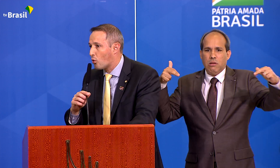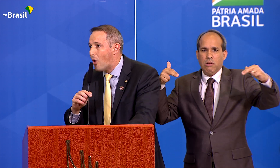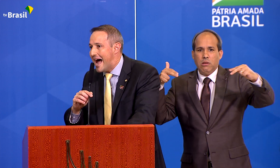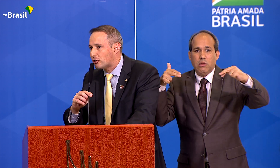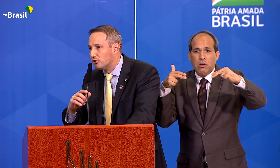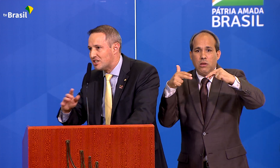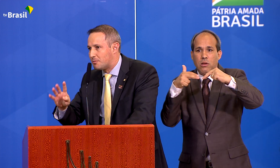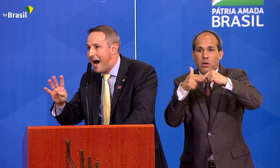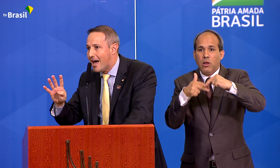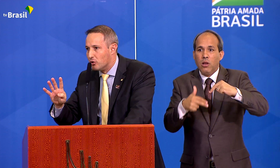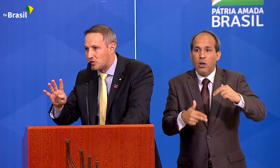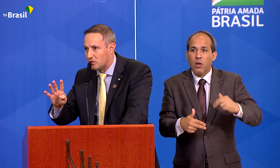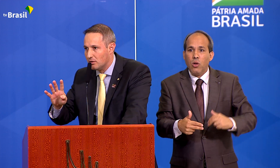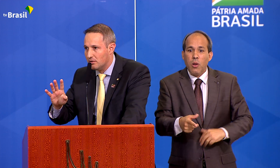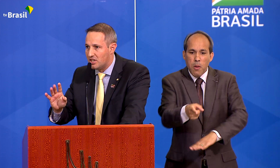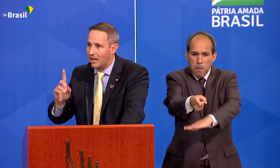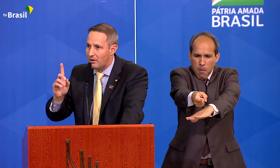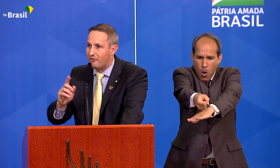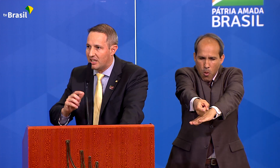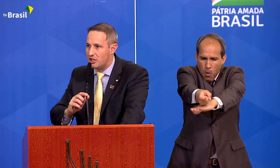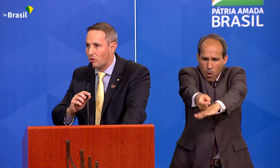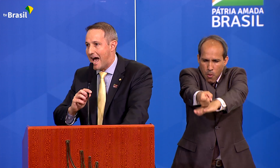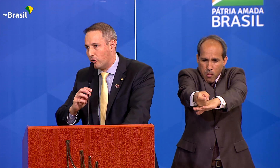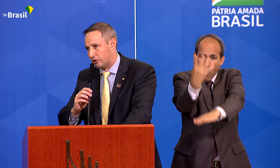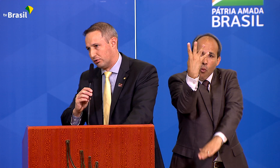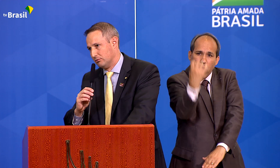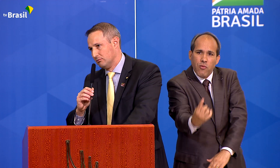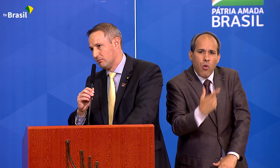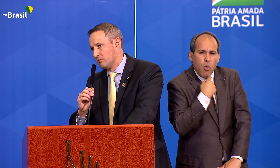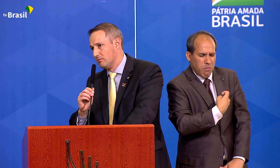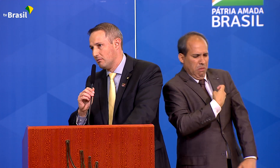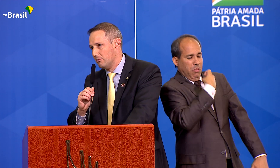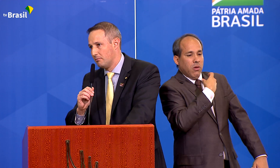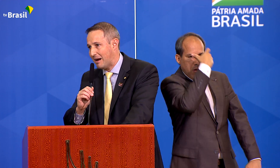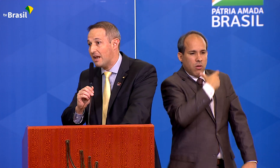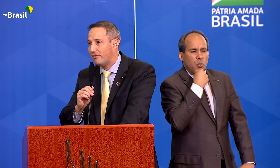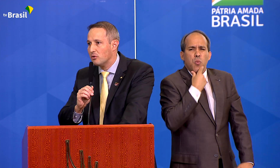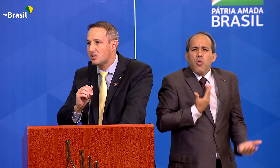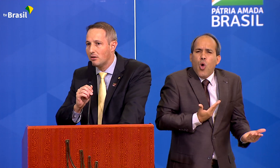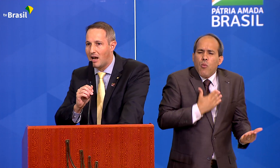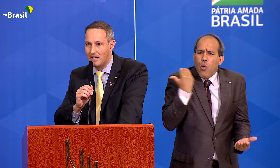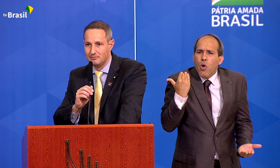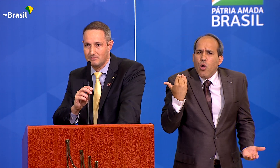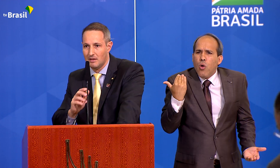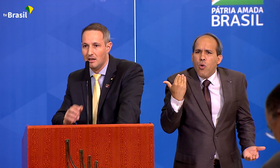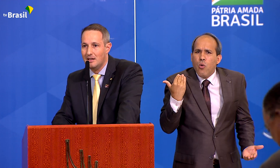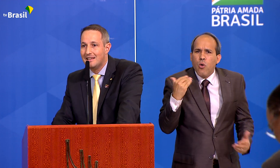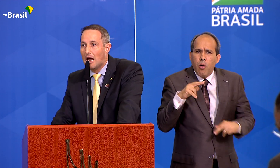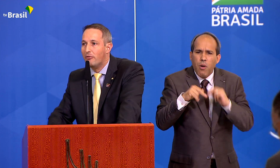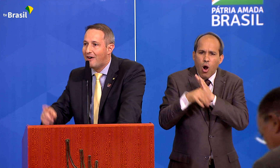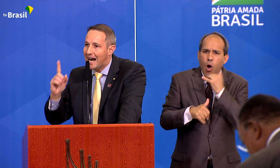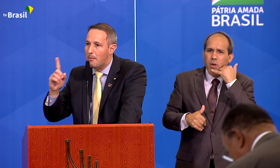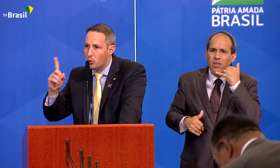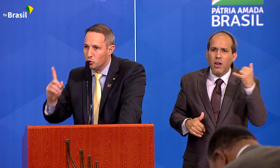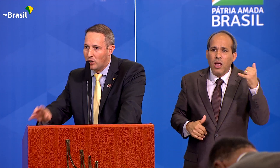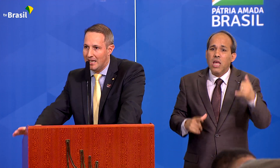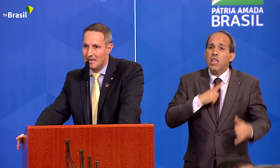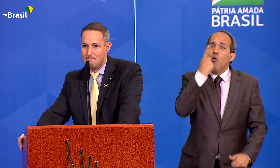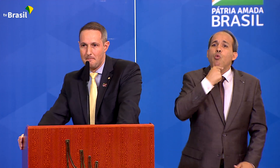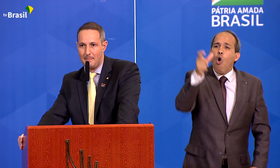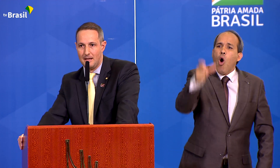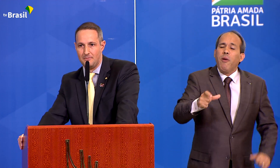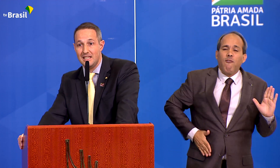efetuou quatro disparos tirando a vida de um garoto é para levar um celular e tem um